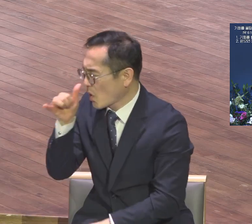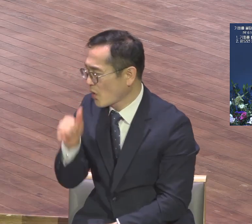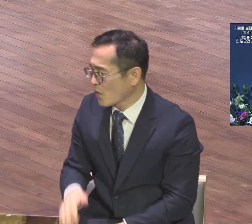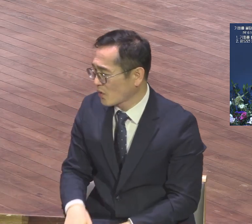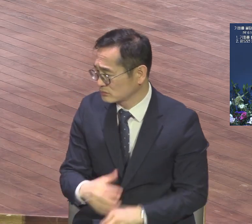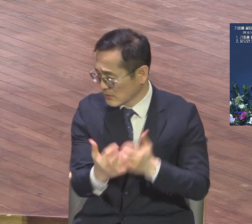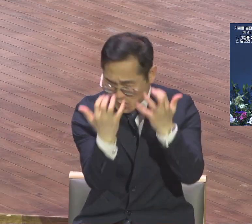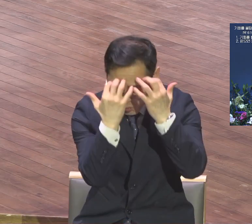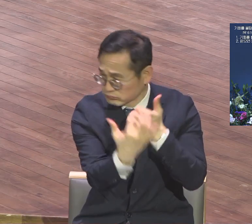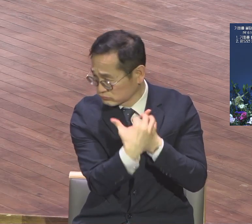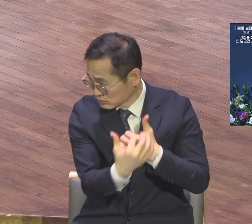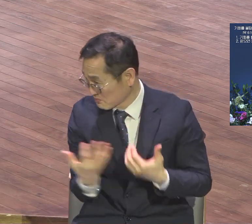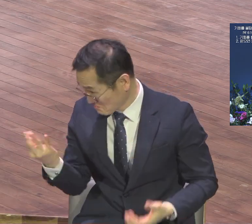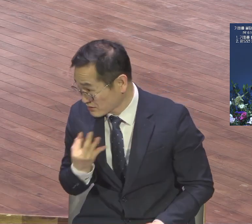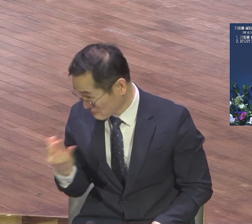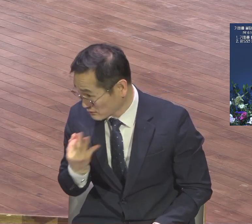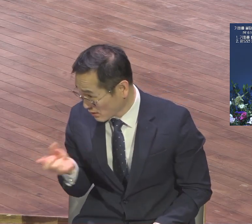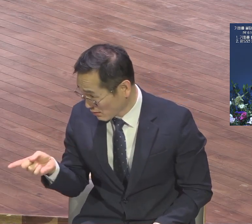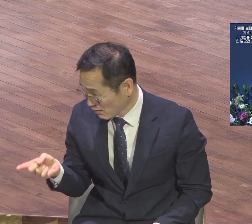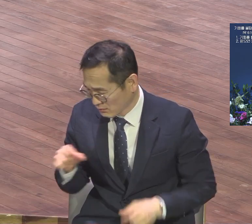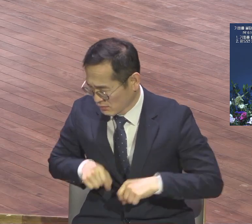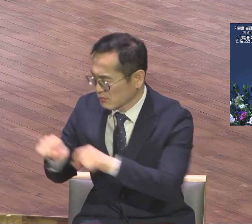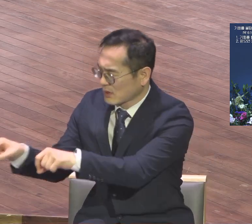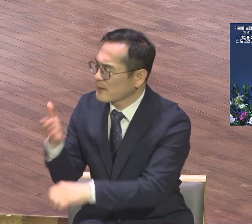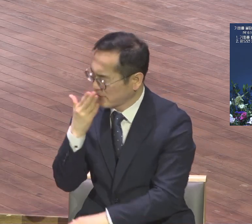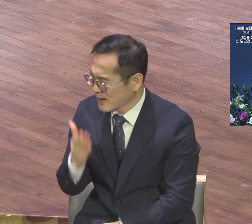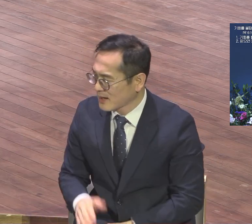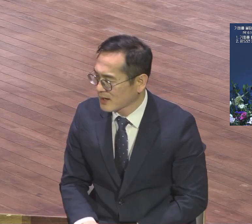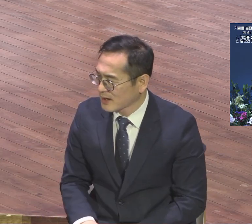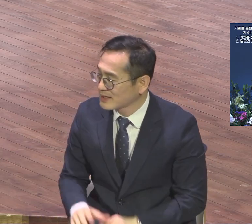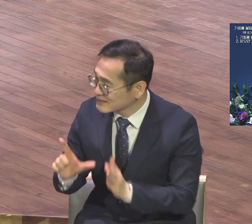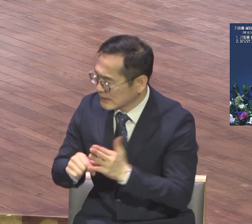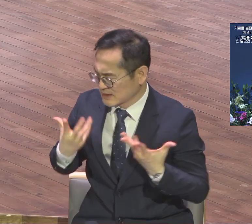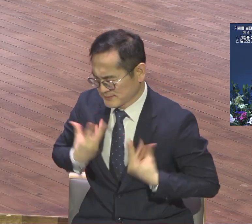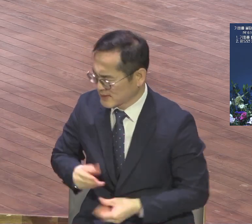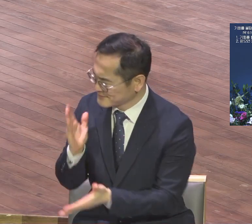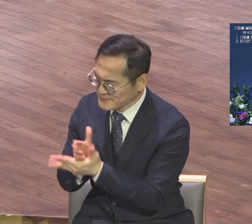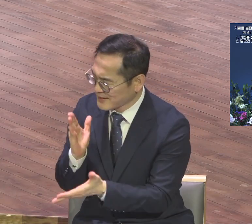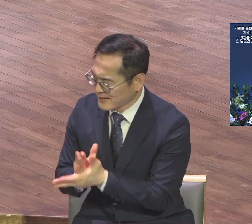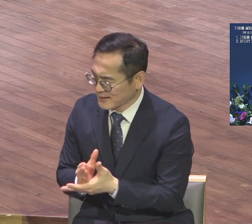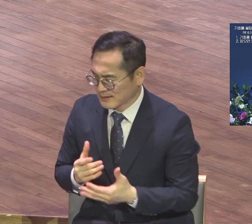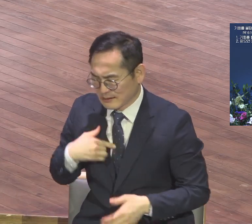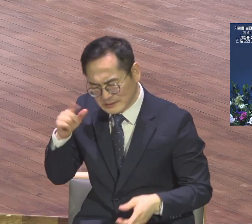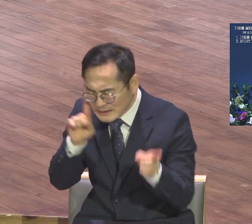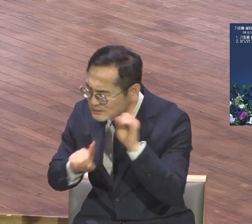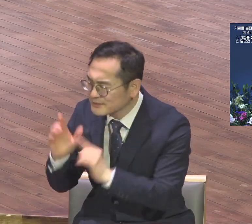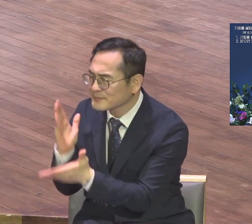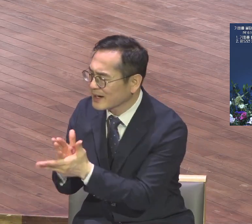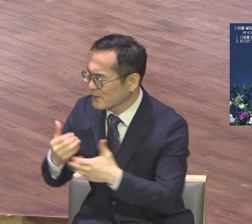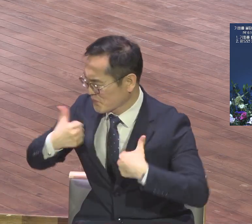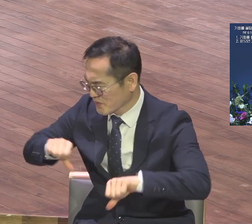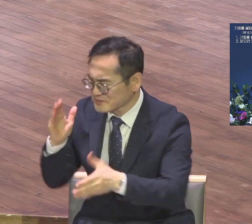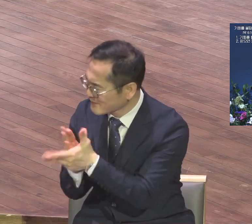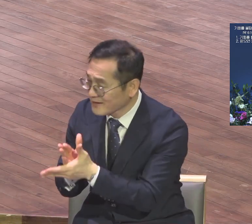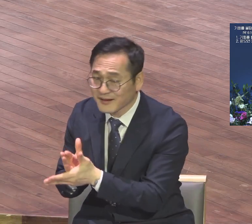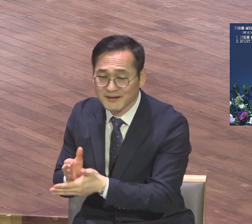내가 당하고 있는 거 봤지? 너희들 당하니까 그때마다 실망하지 말고 좌절하지 말고 포기하지 마라.